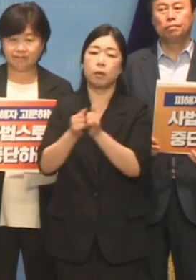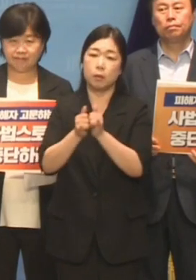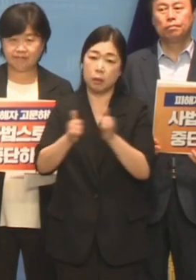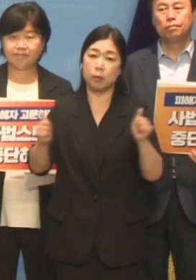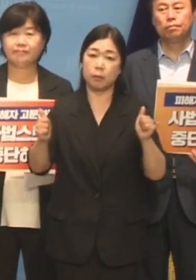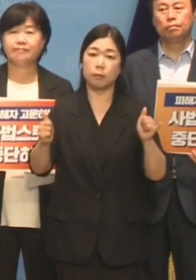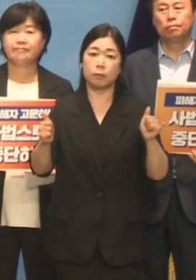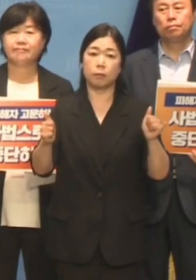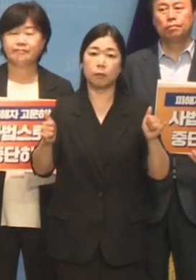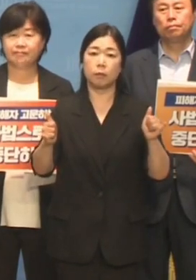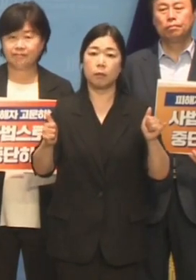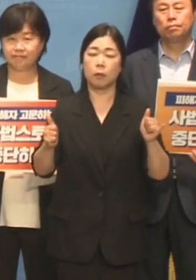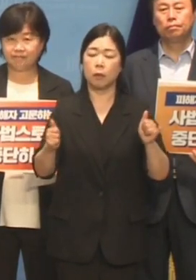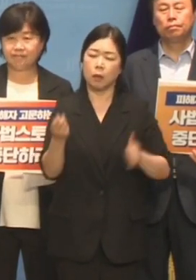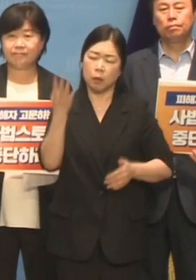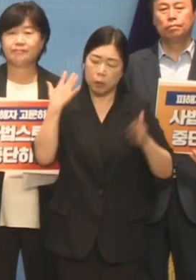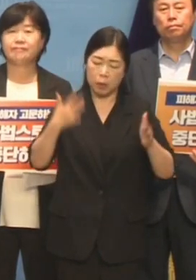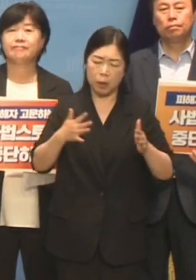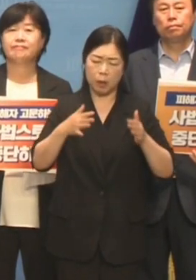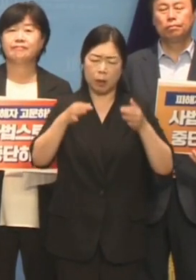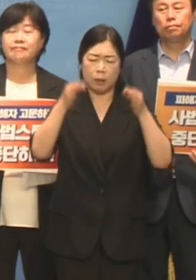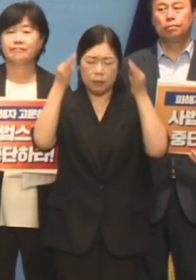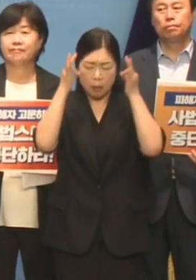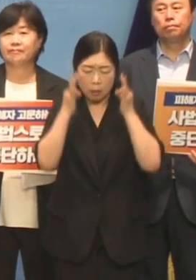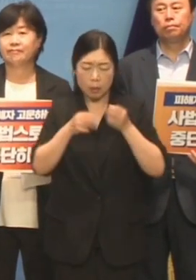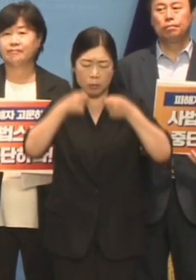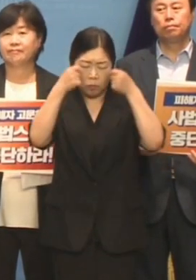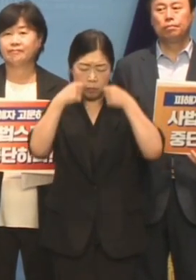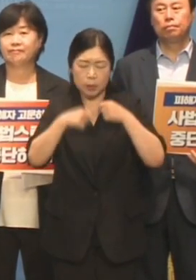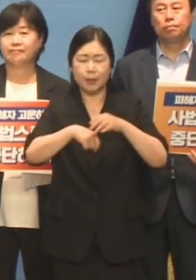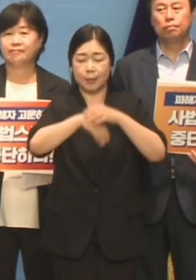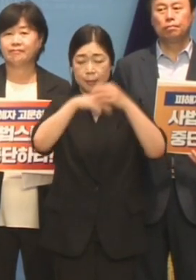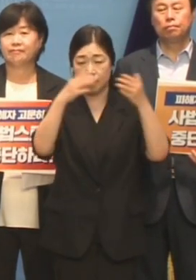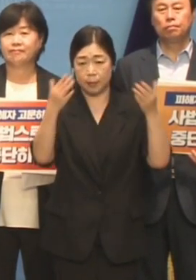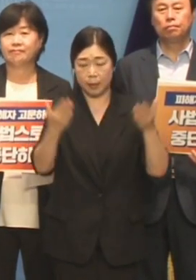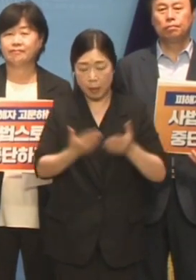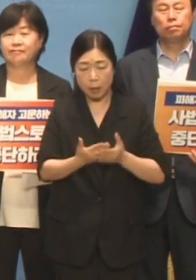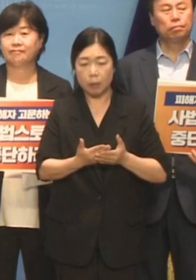피해자들의 그동안의 피와 땀과 눈물을